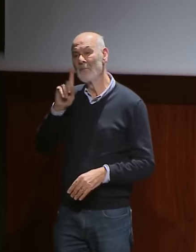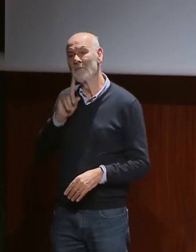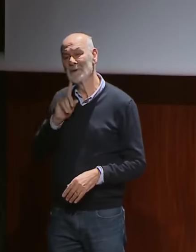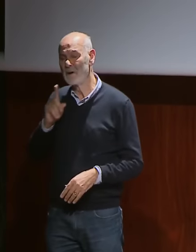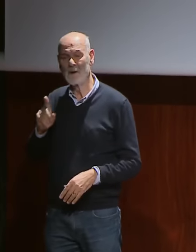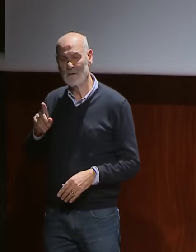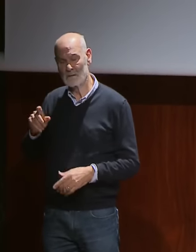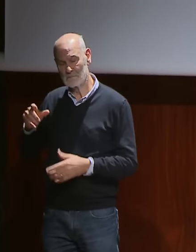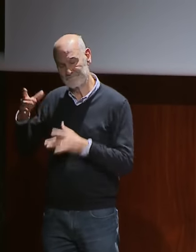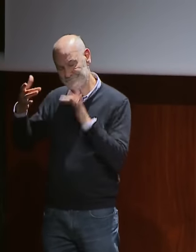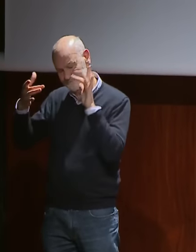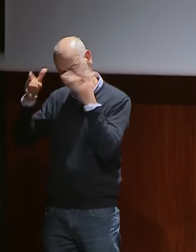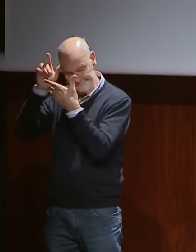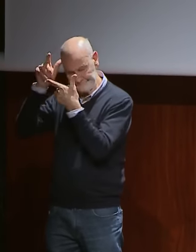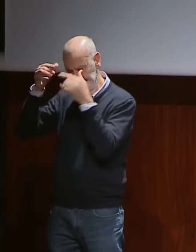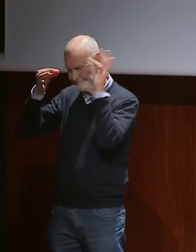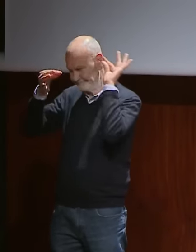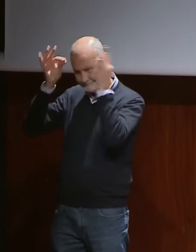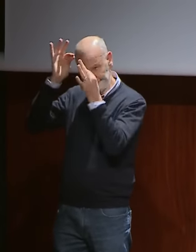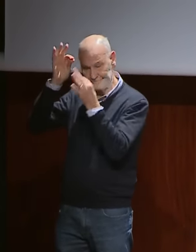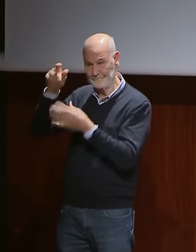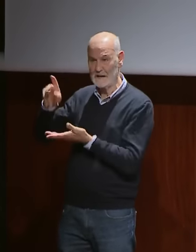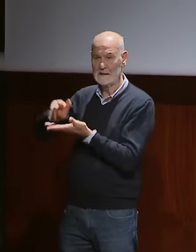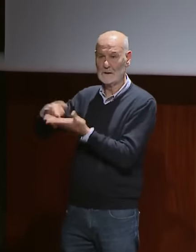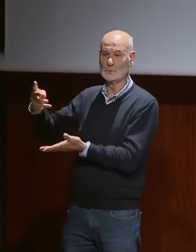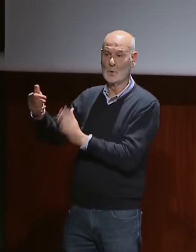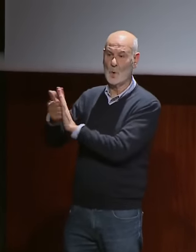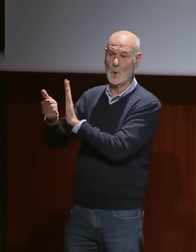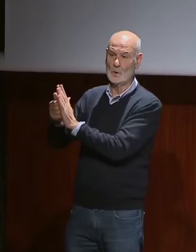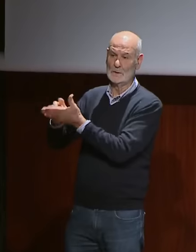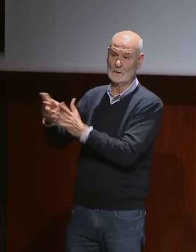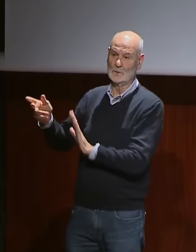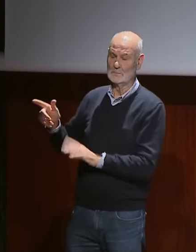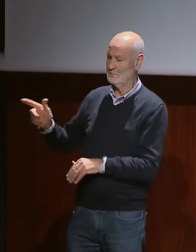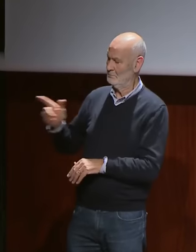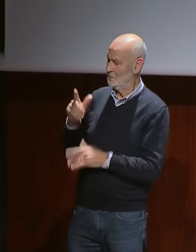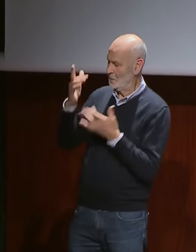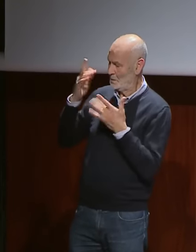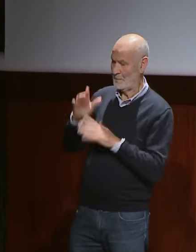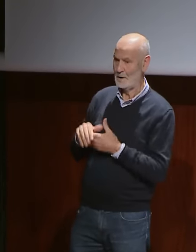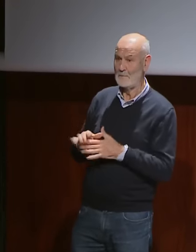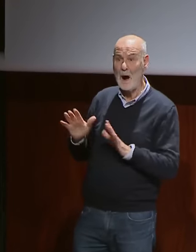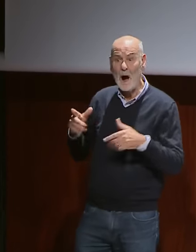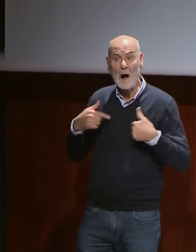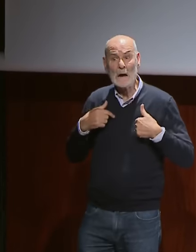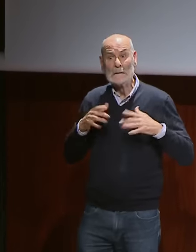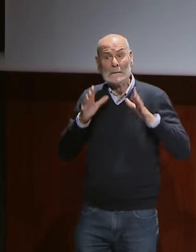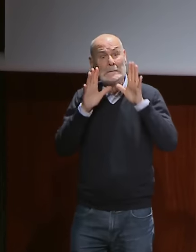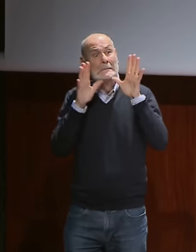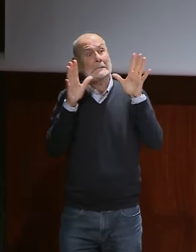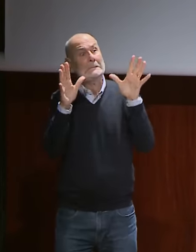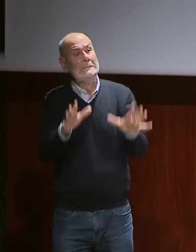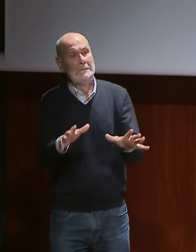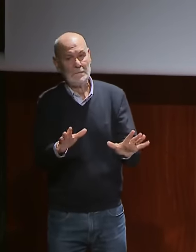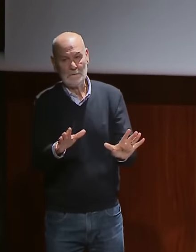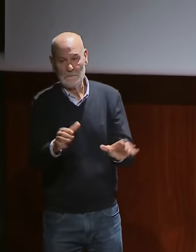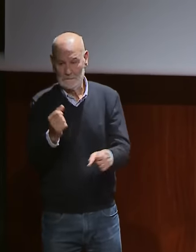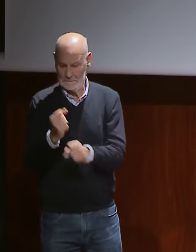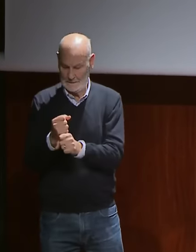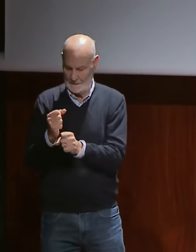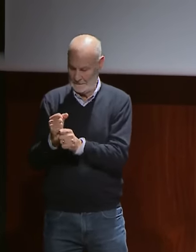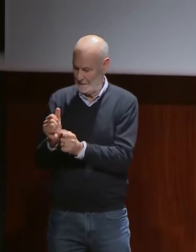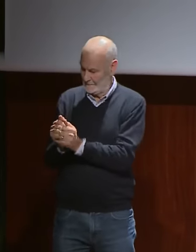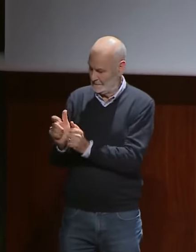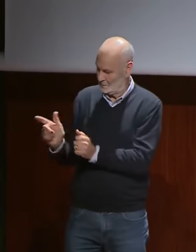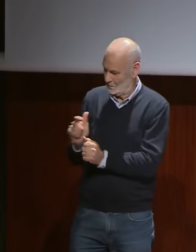papa de ma fille, mais un auteur, elle plus la fille de son père, mais une traductrice. Donc voilà,